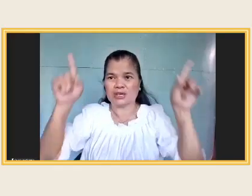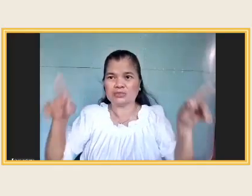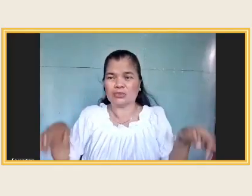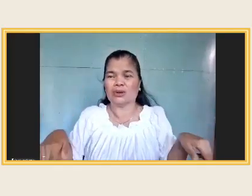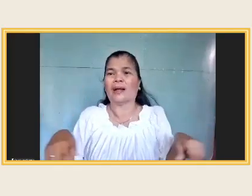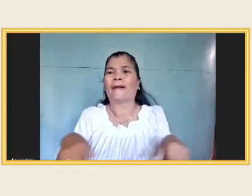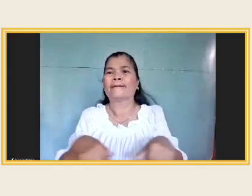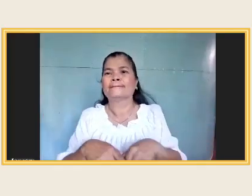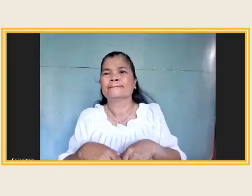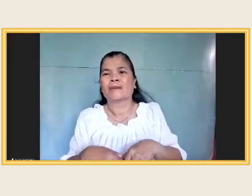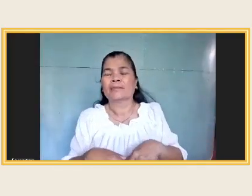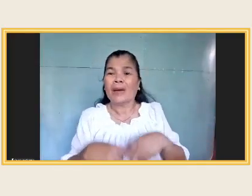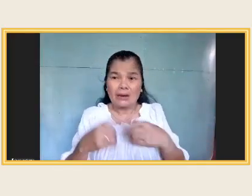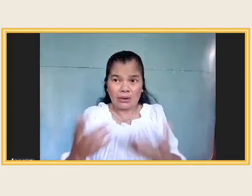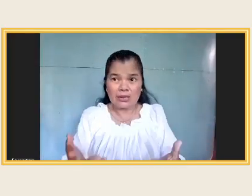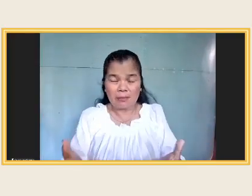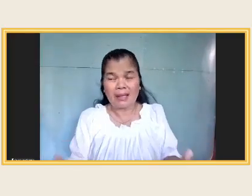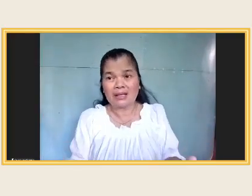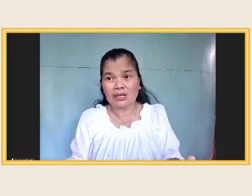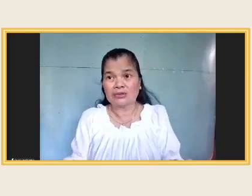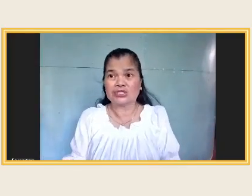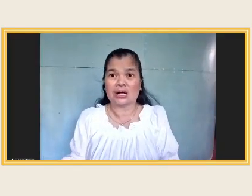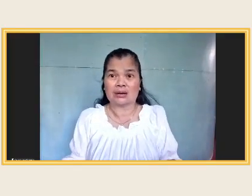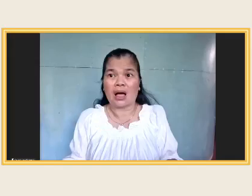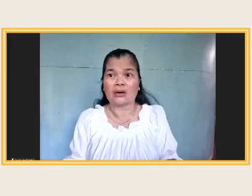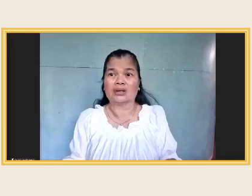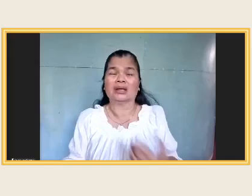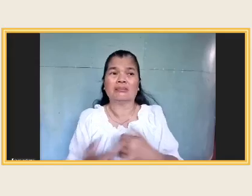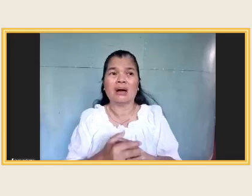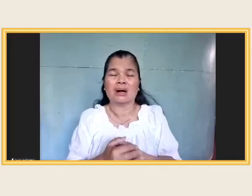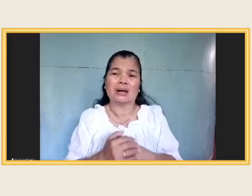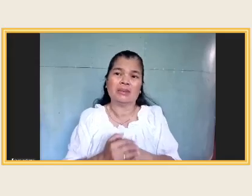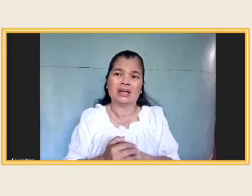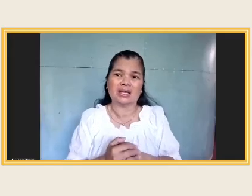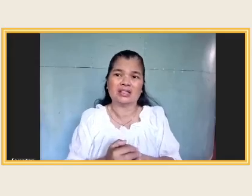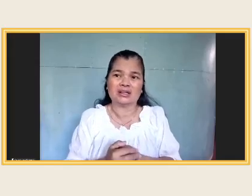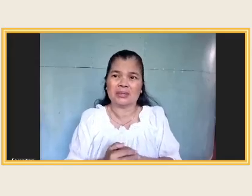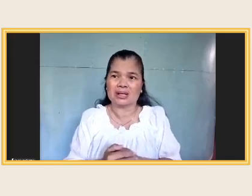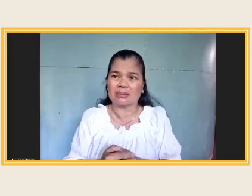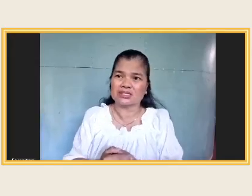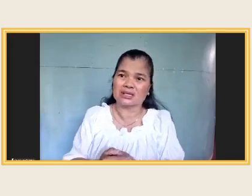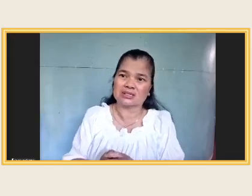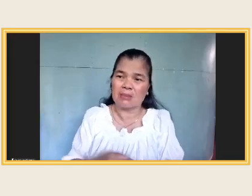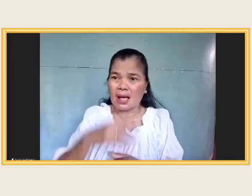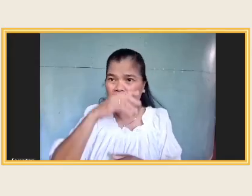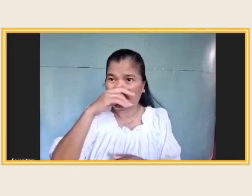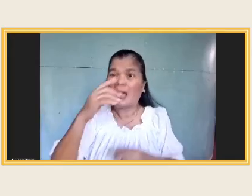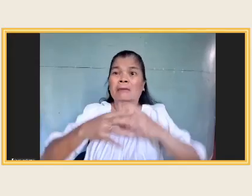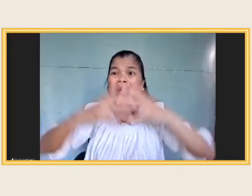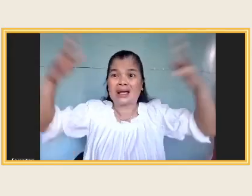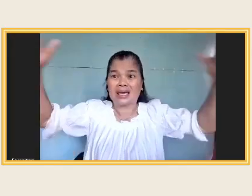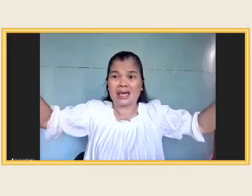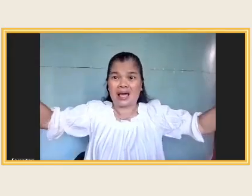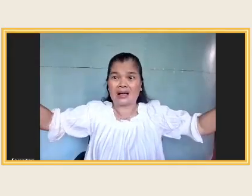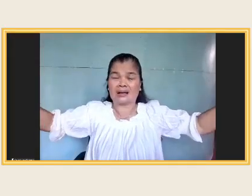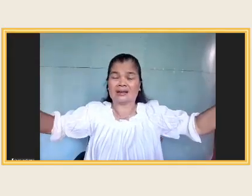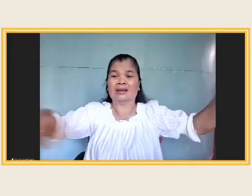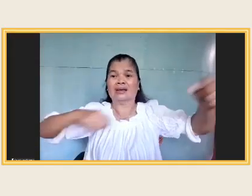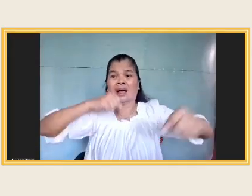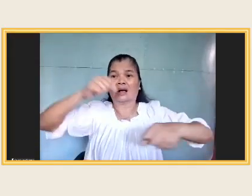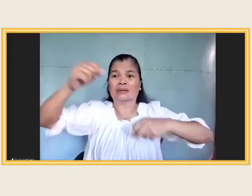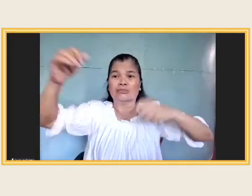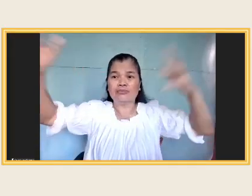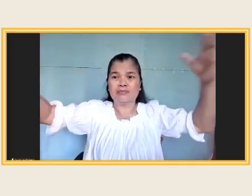signing space mo. Pero depende yun sa crowd. Halimbawa kami, nag-interpret kami sa simbahan, malaki